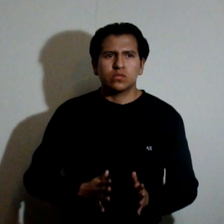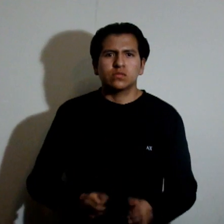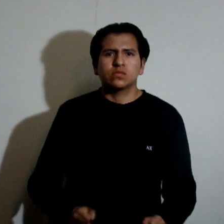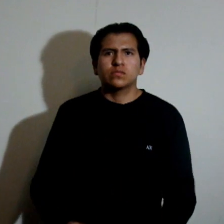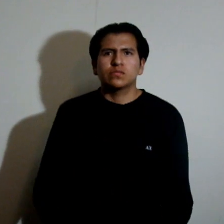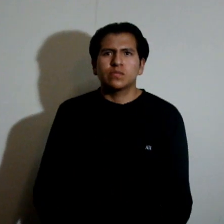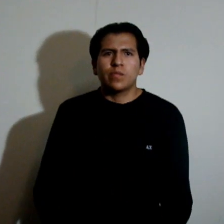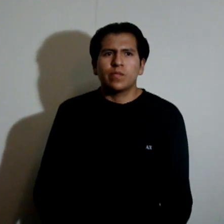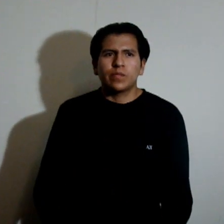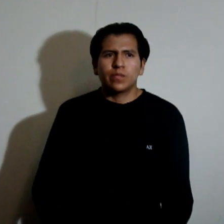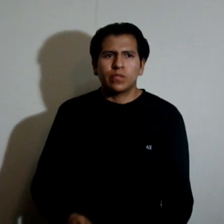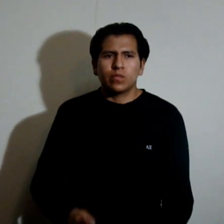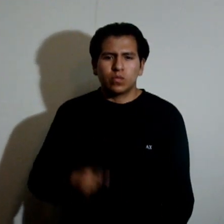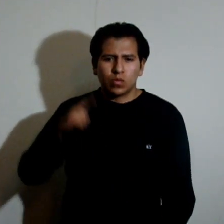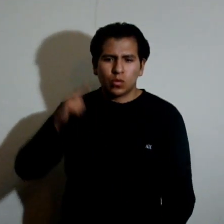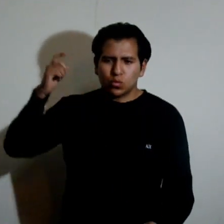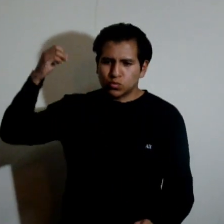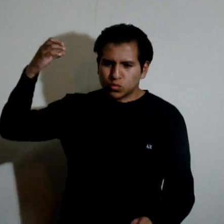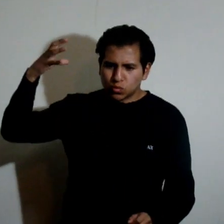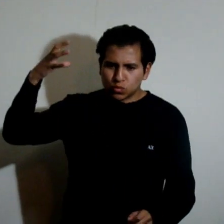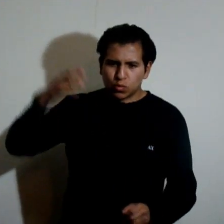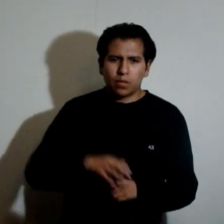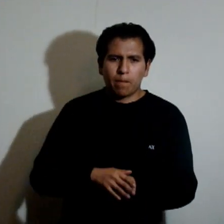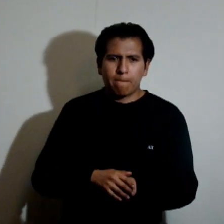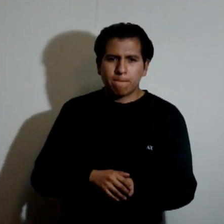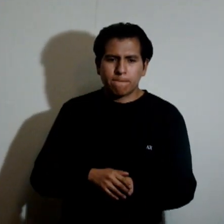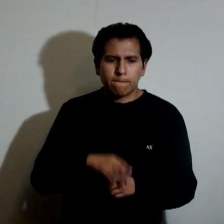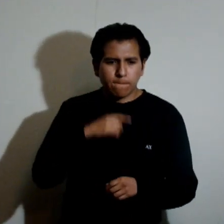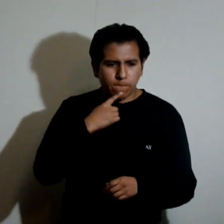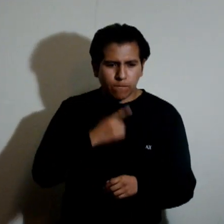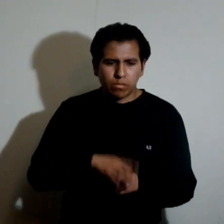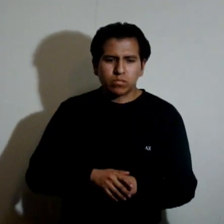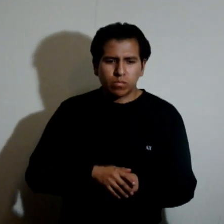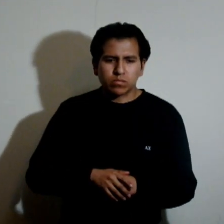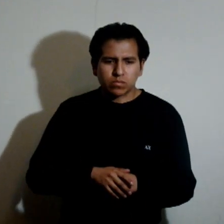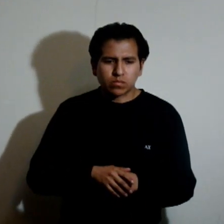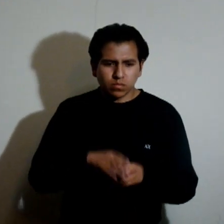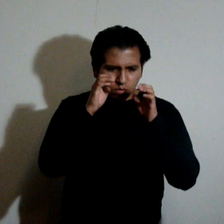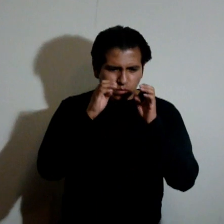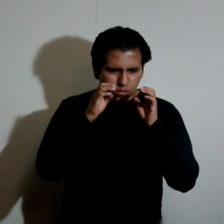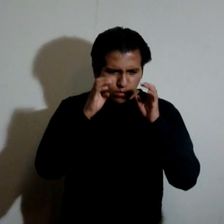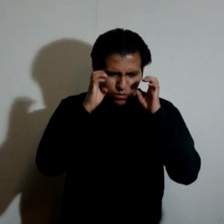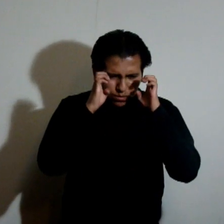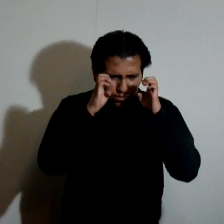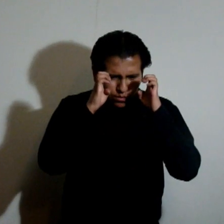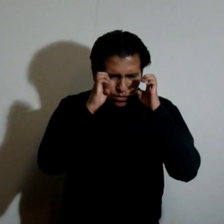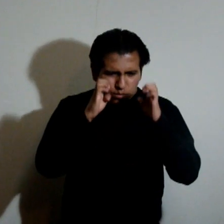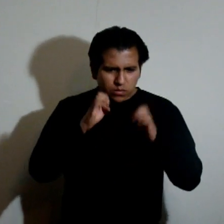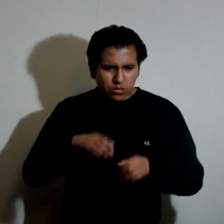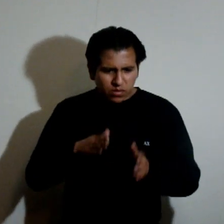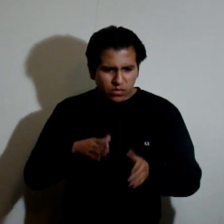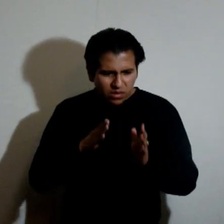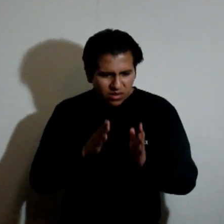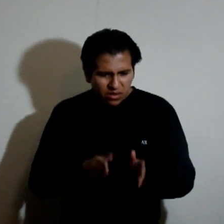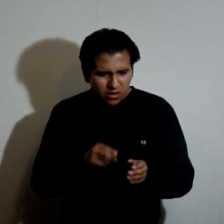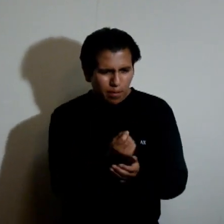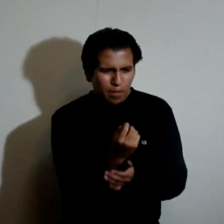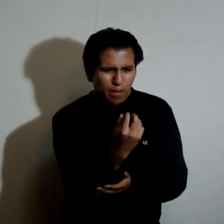El Sol le concede y le instruye que dejará unas plantaciones con